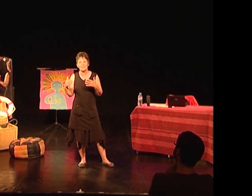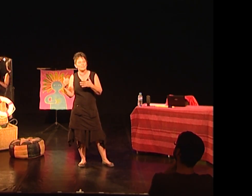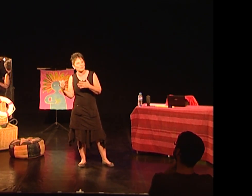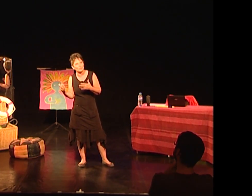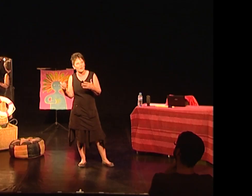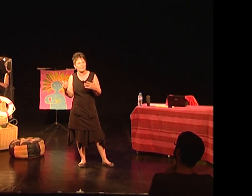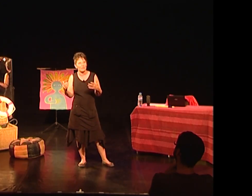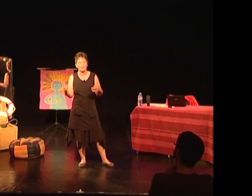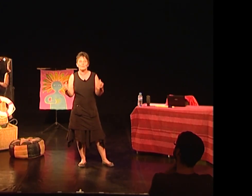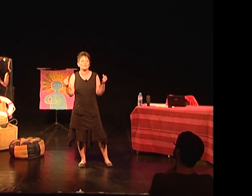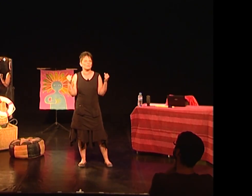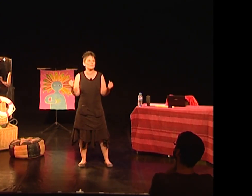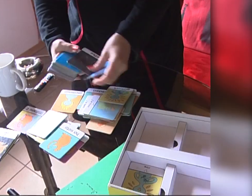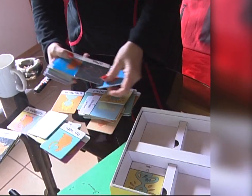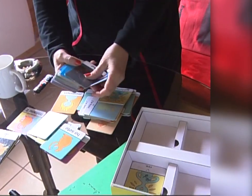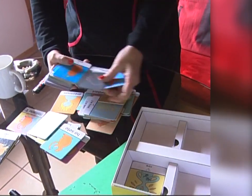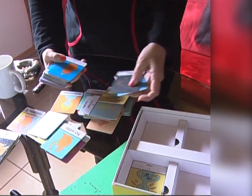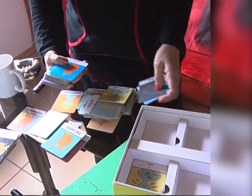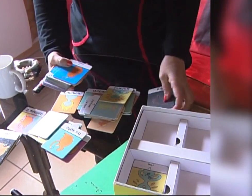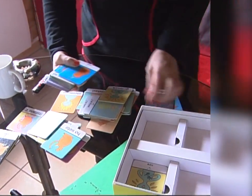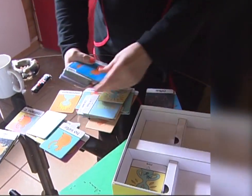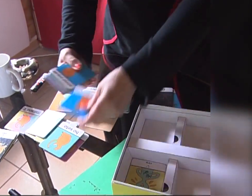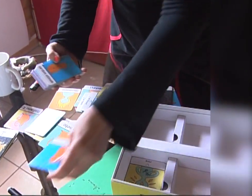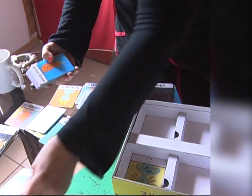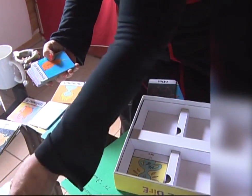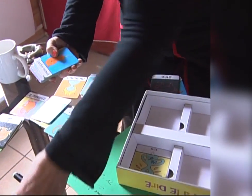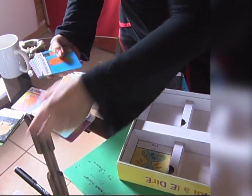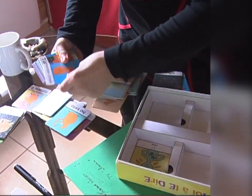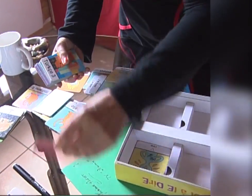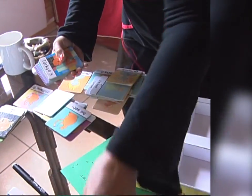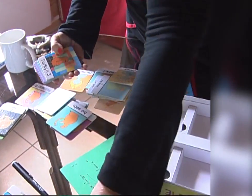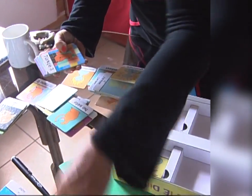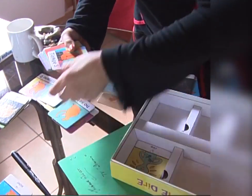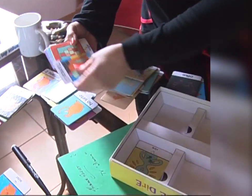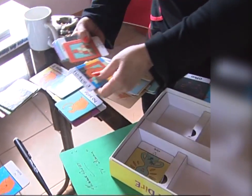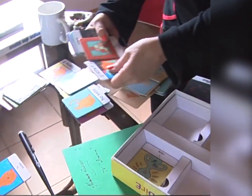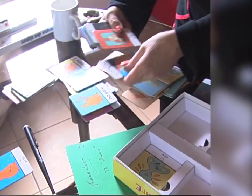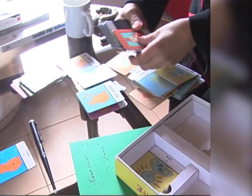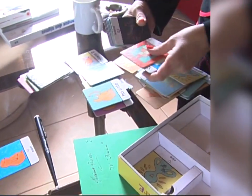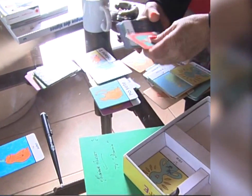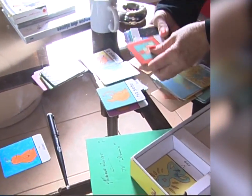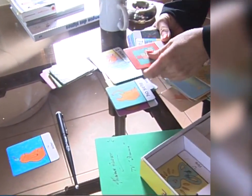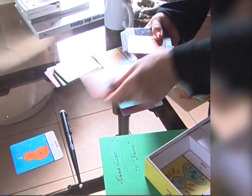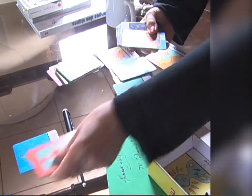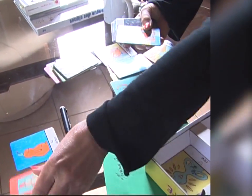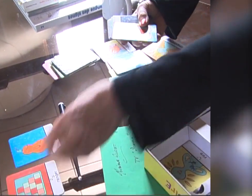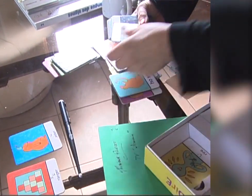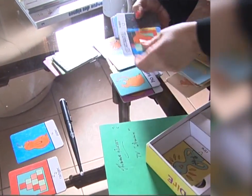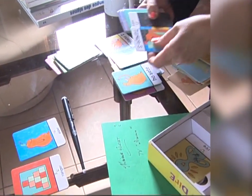des primo-arrivants, moi je m'en suis donné à cœur joie, j'ai fait des prototypes de jeux, quoi. Pour que tous ces petits mômes là qui venaient d'autres pays,